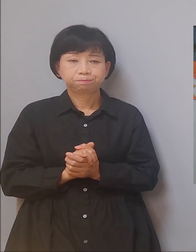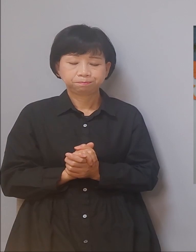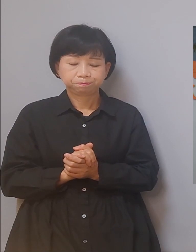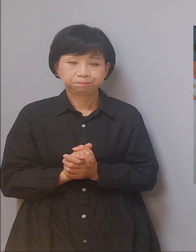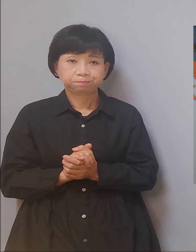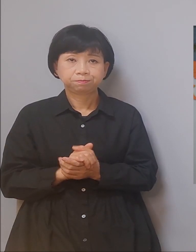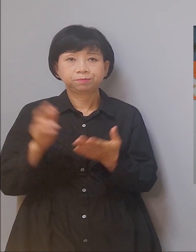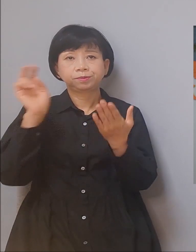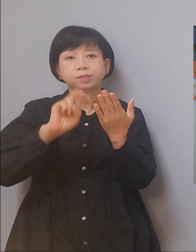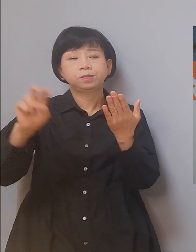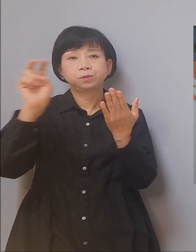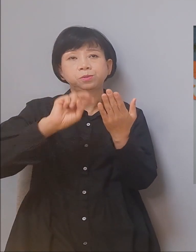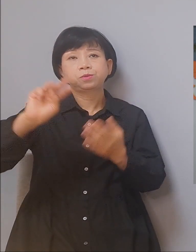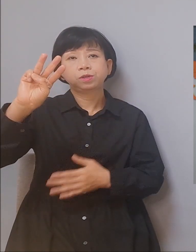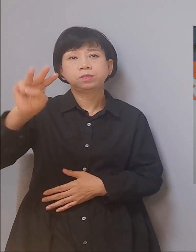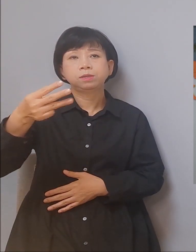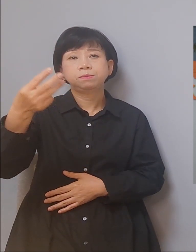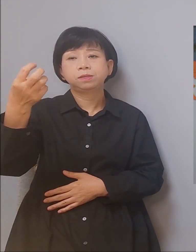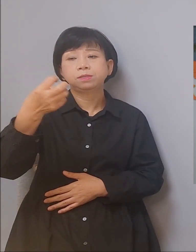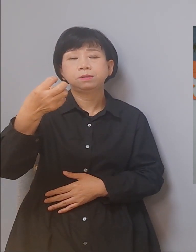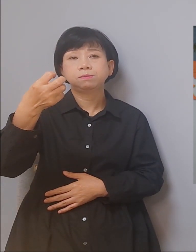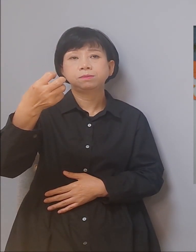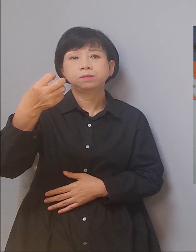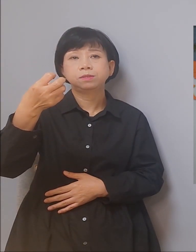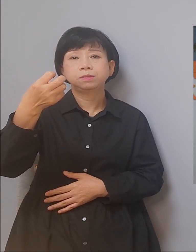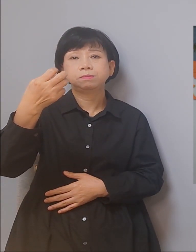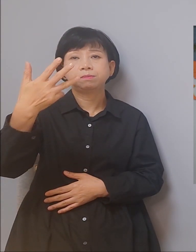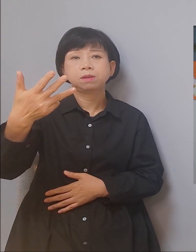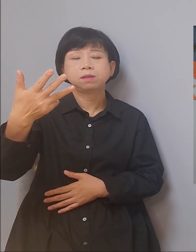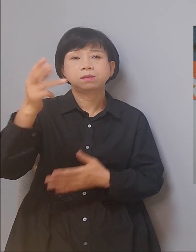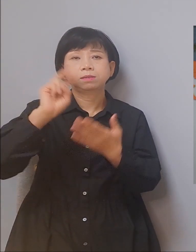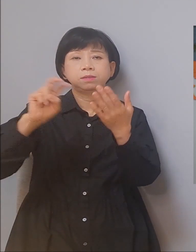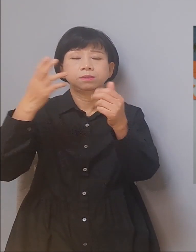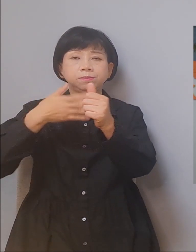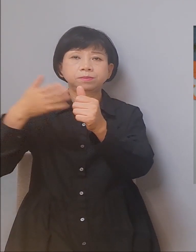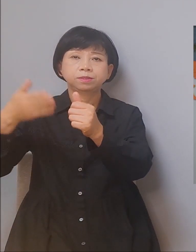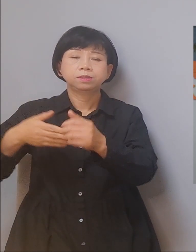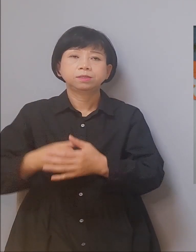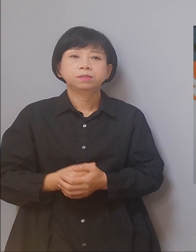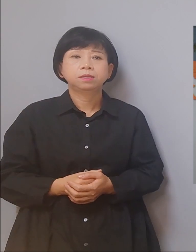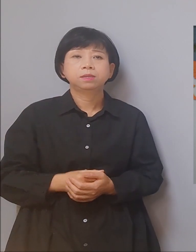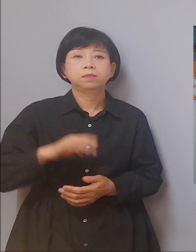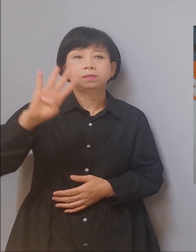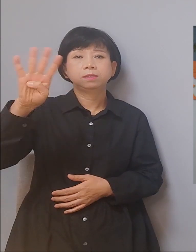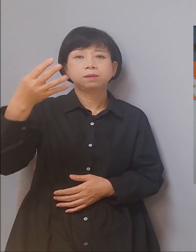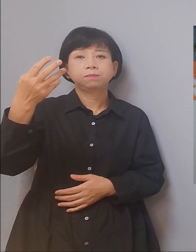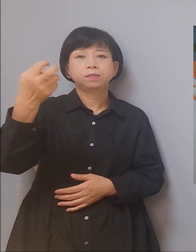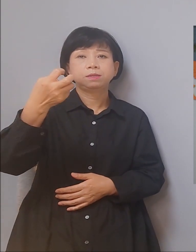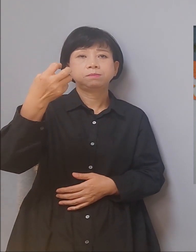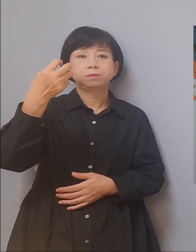아멘. 우리 찬송가 438장 찬양하며 주님께 예물 올려드립니다.